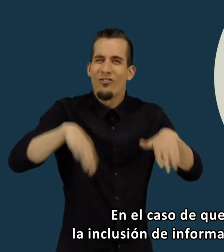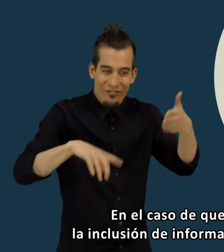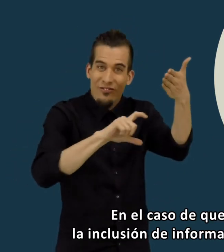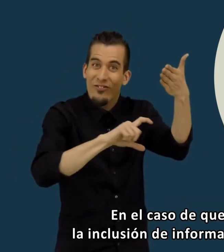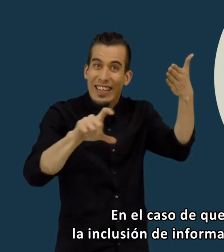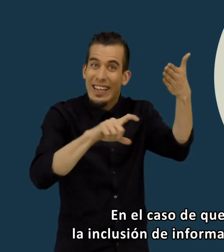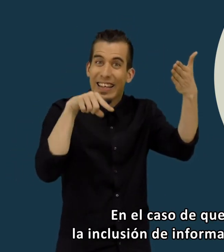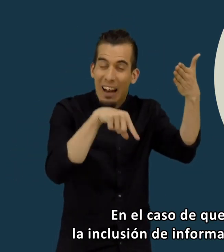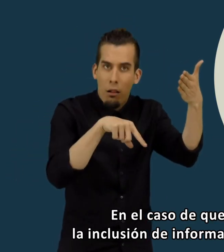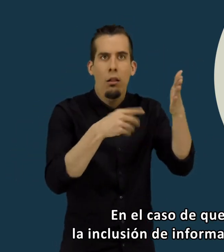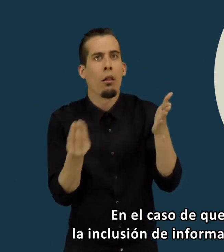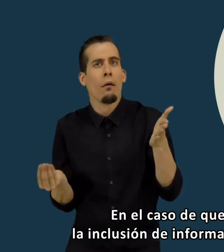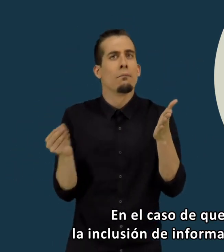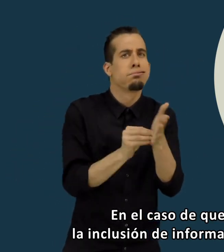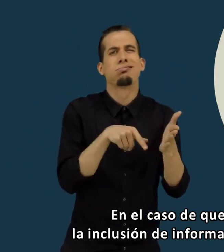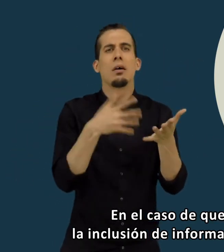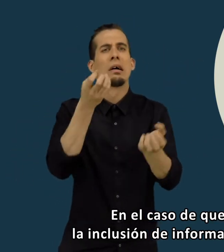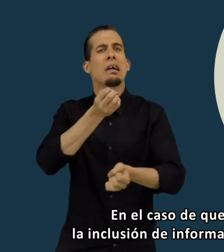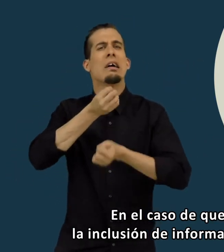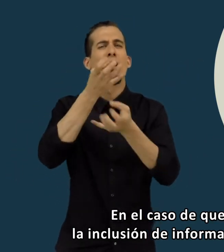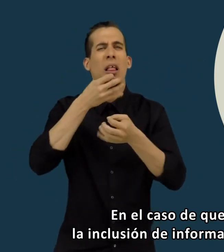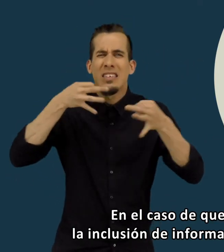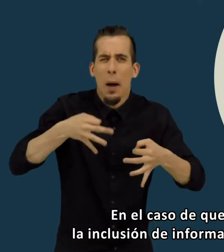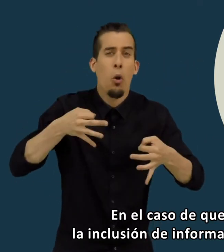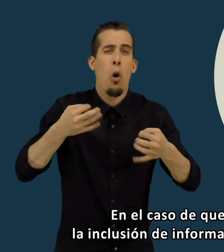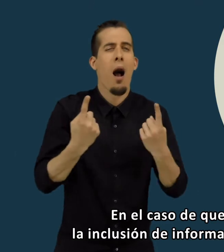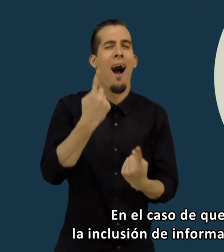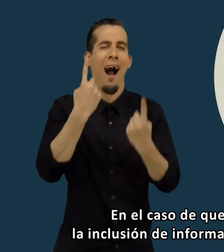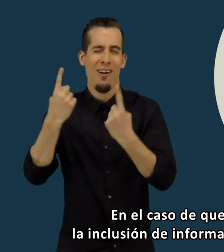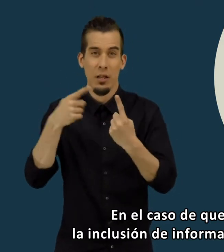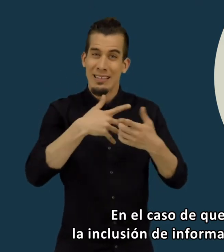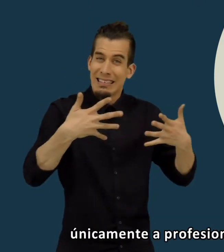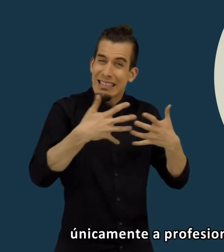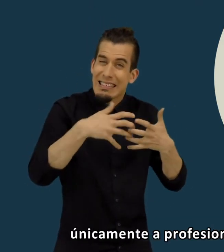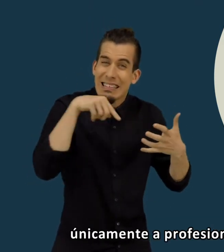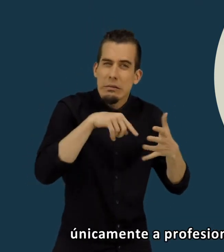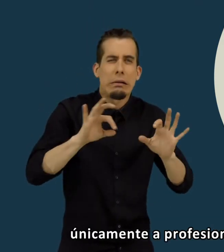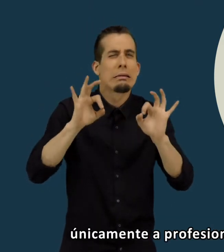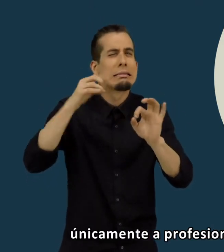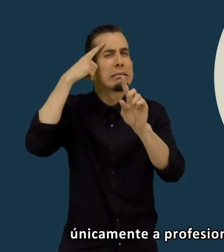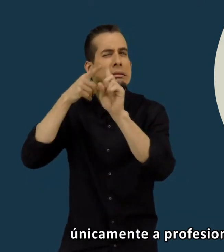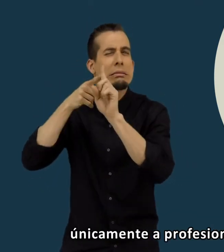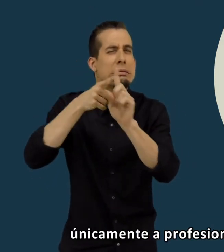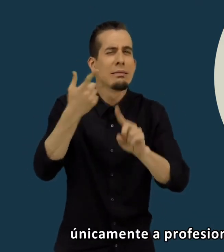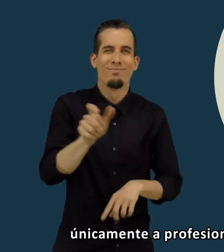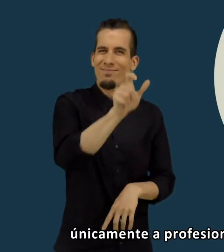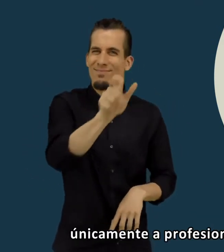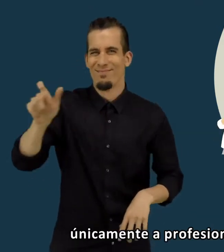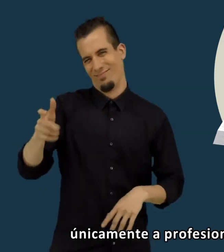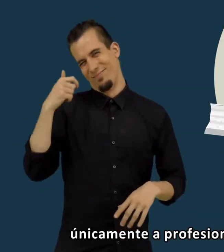En el caso de que proceda la inclusión de información destinada únicamente a profesionales sanitarios, por